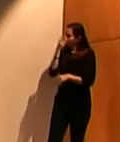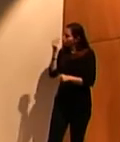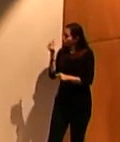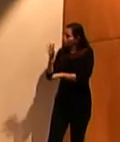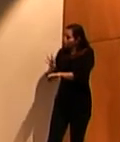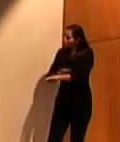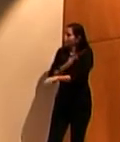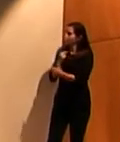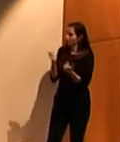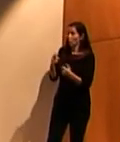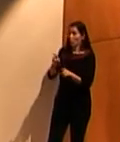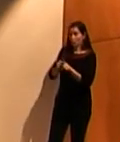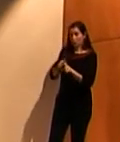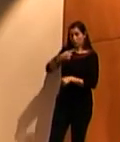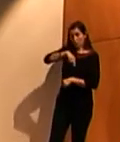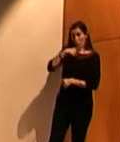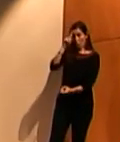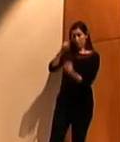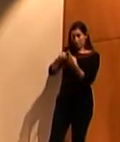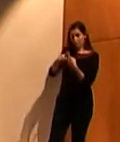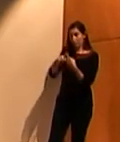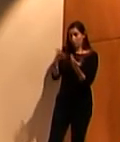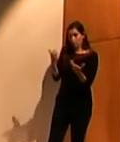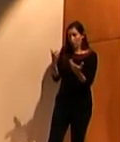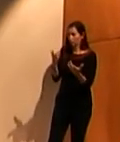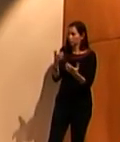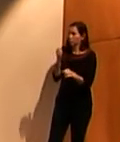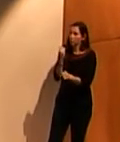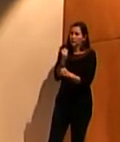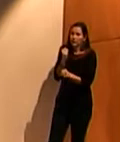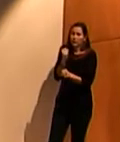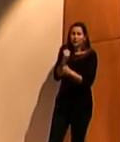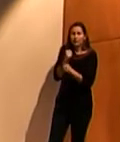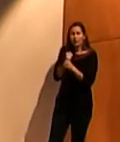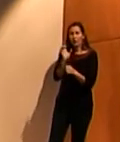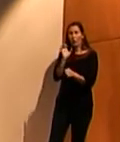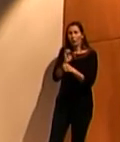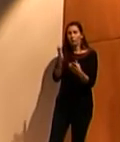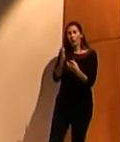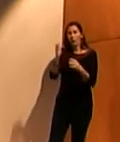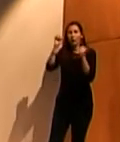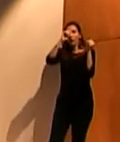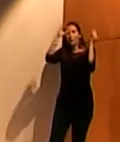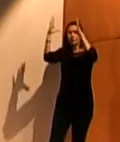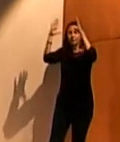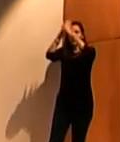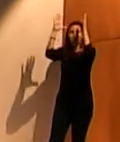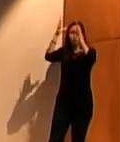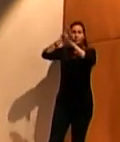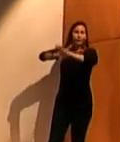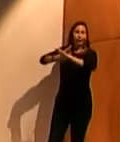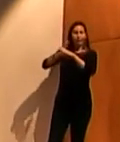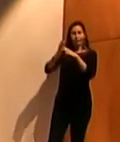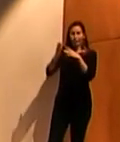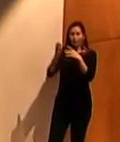très intéressants. C'est, on travaille beaucoup, beaucoup contre la stigmatisation et on travaille beaucoup aussi pour